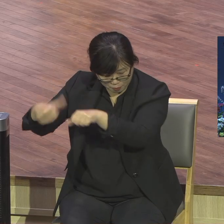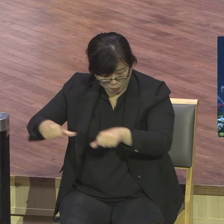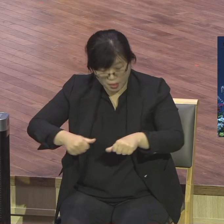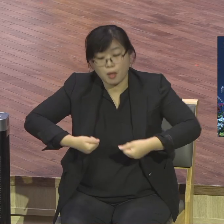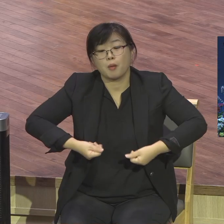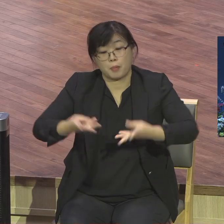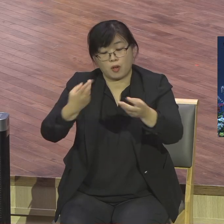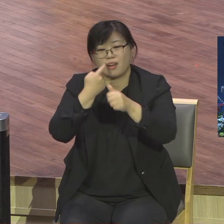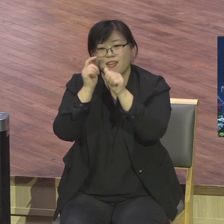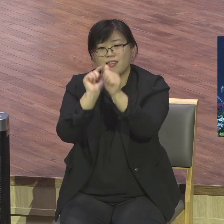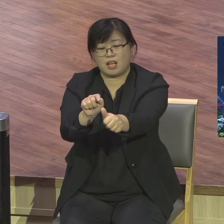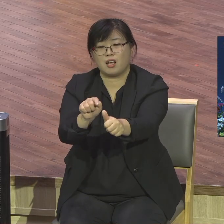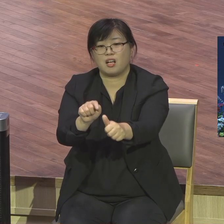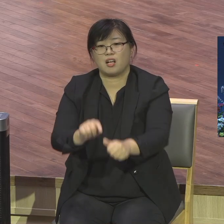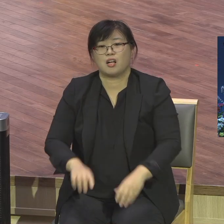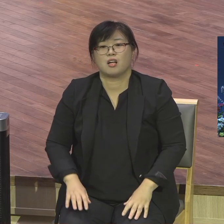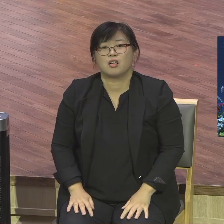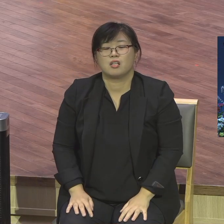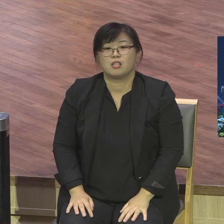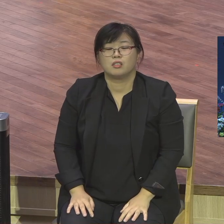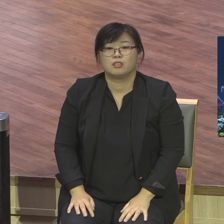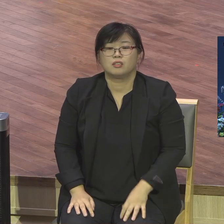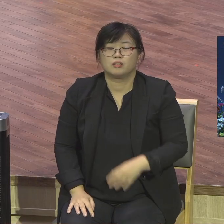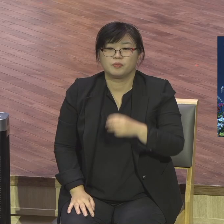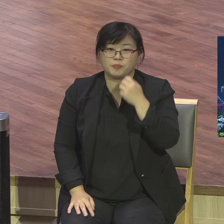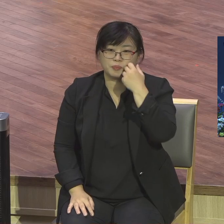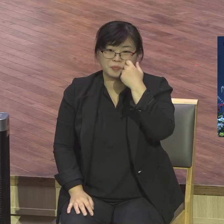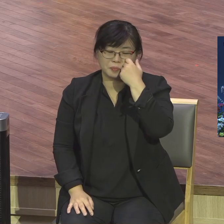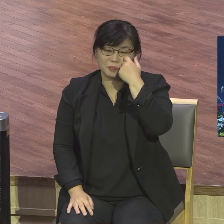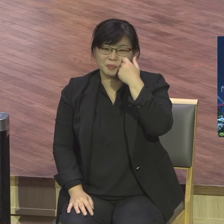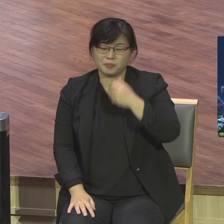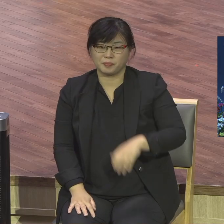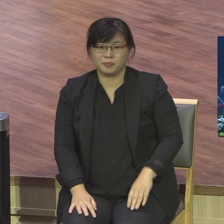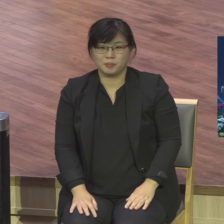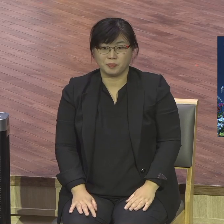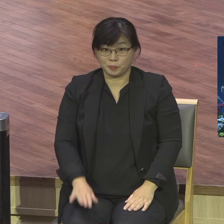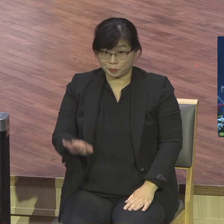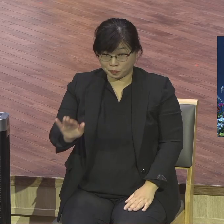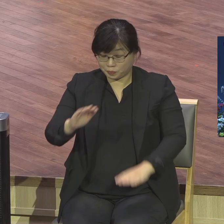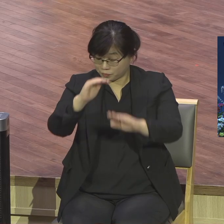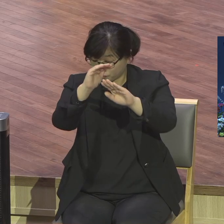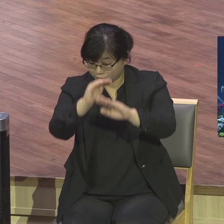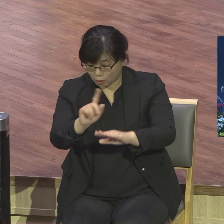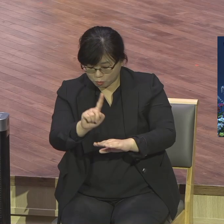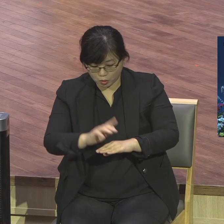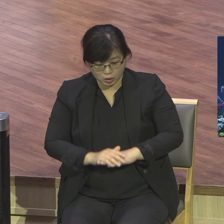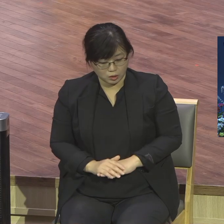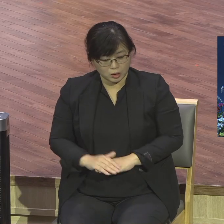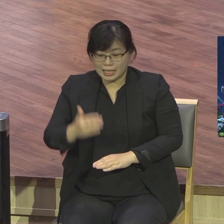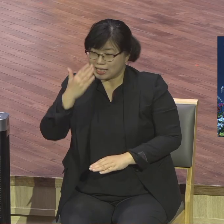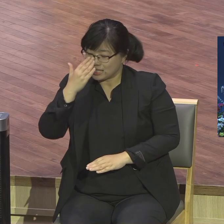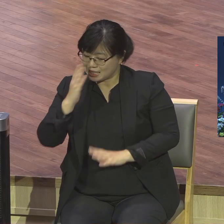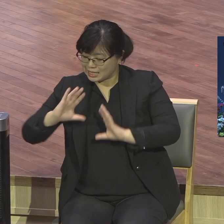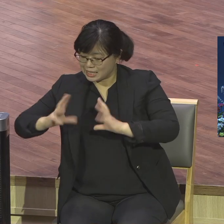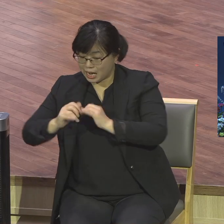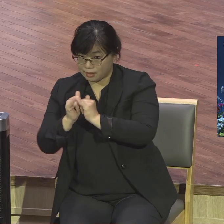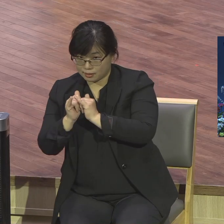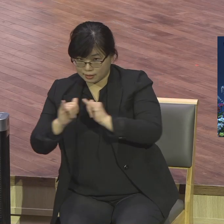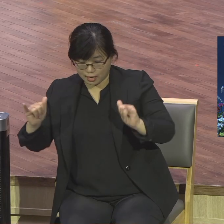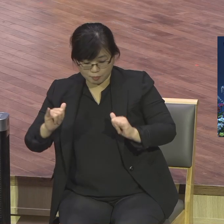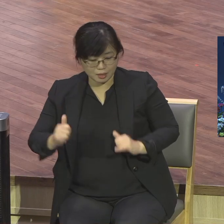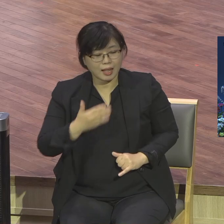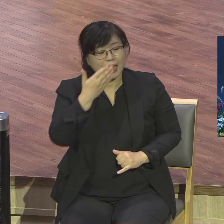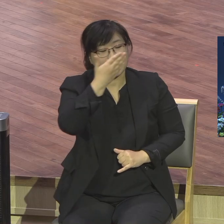12장은요. 하나님 약속하신 가난한 땅으로 이제 이스라엘 백신들이 들어가는데 그 가난한 땅에